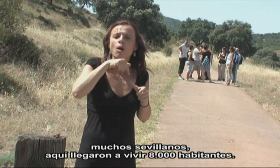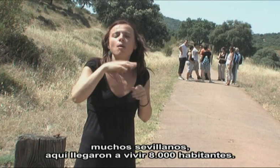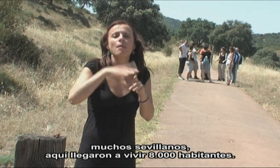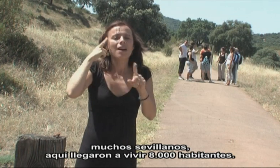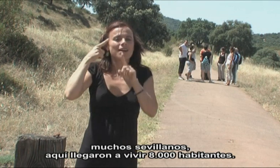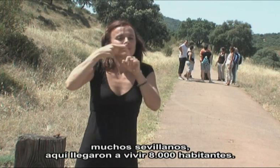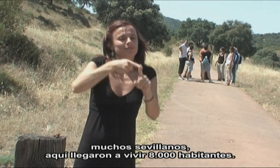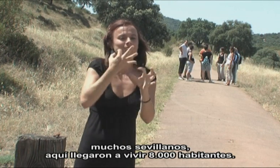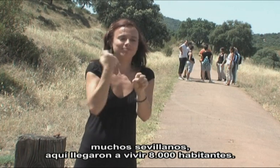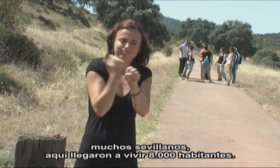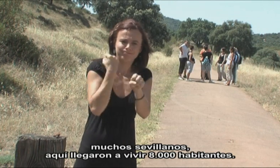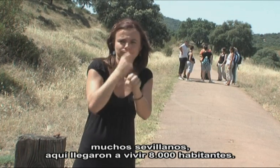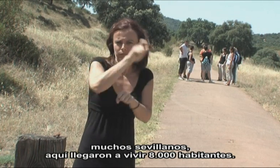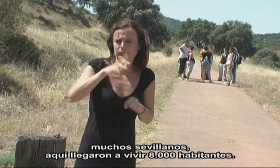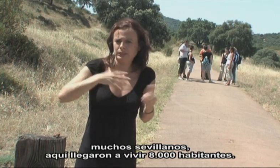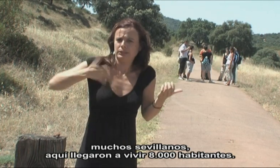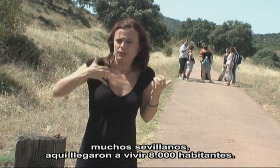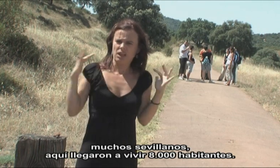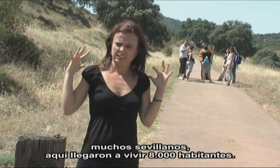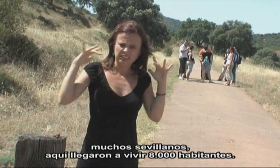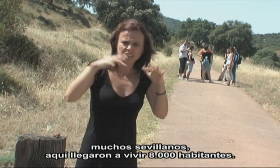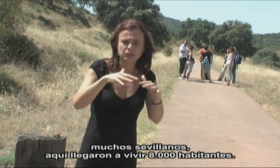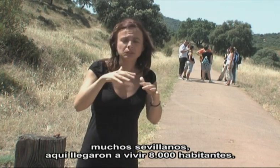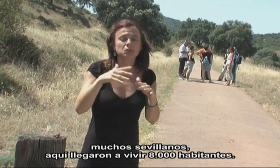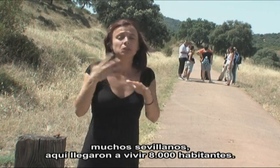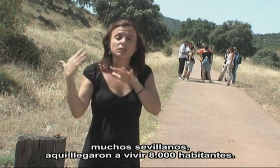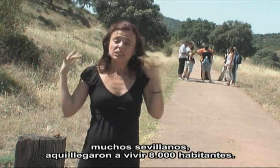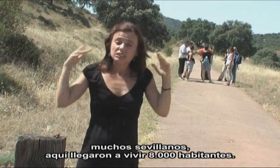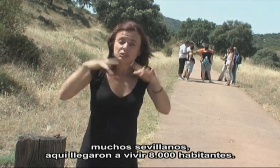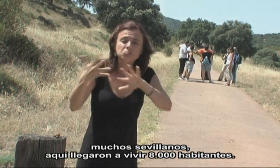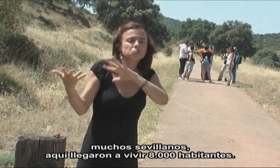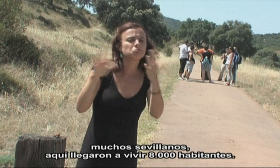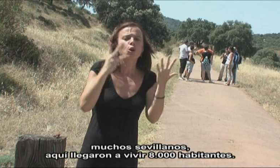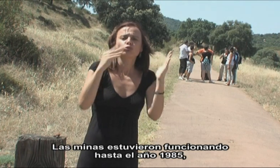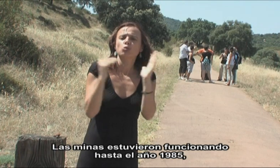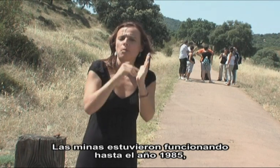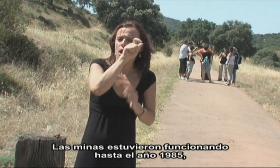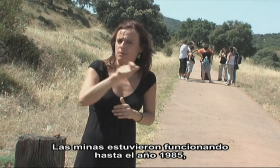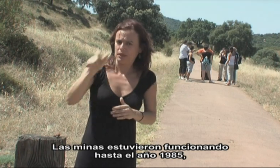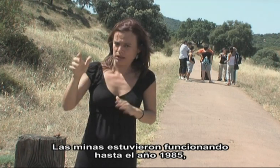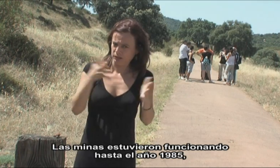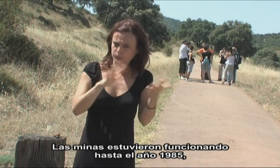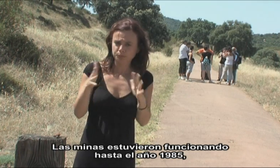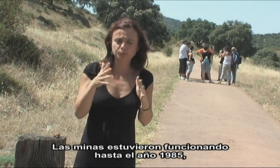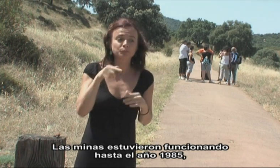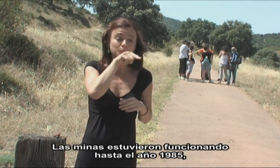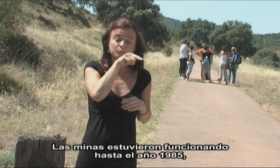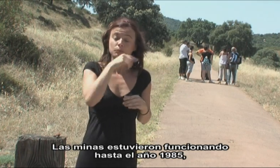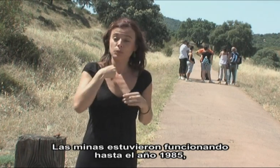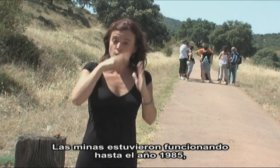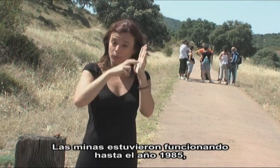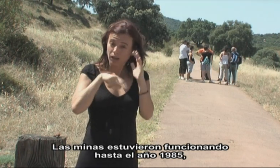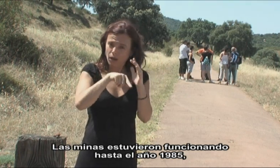Aquí llegaron a vivir 8.000 habitantes. Las minas estuvieron funcionando